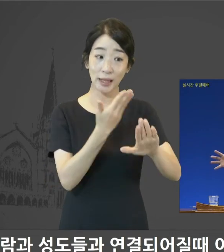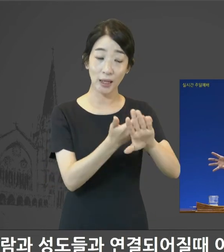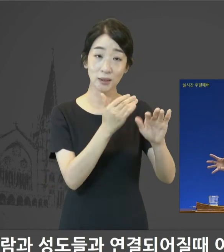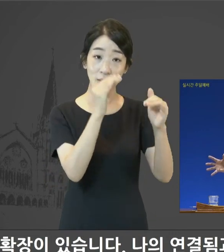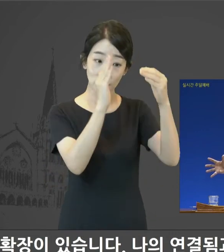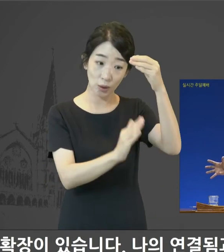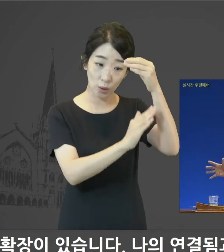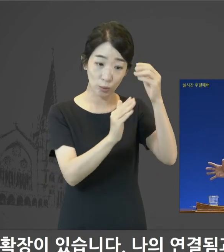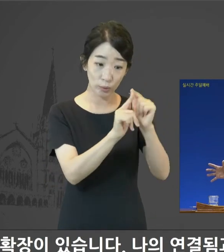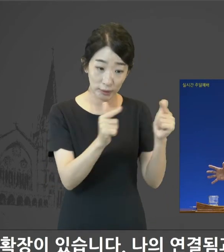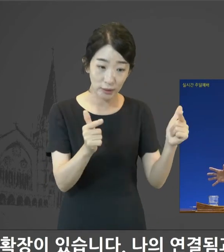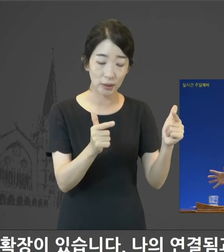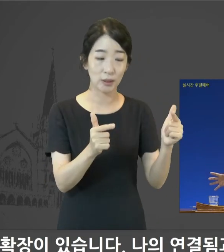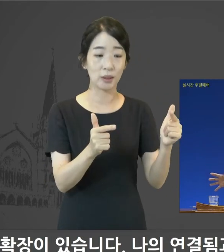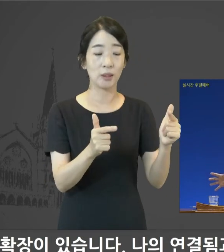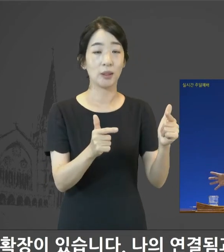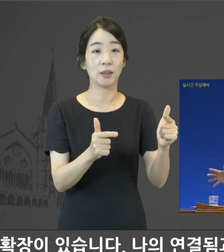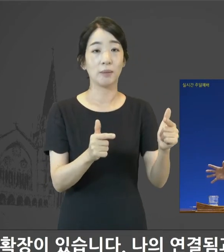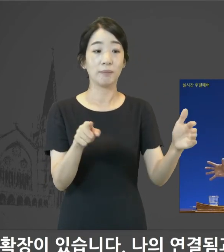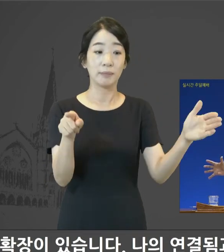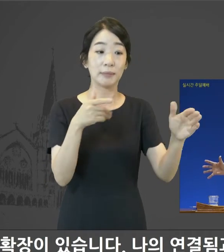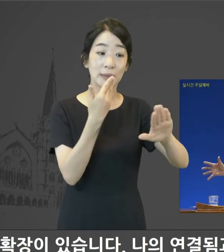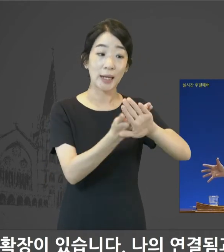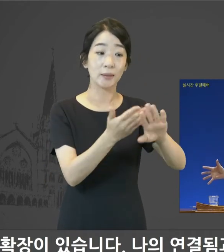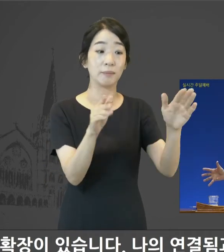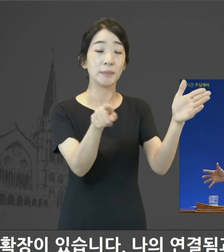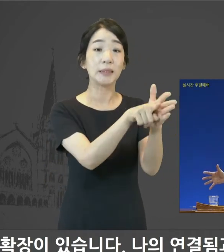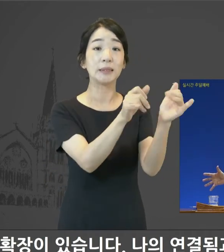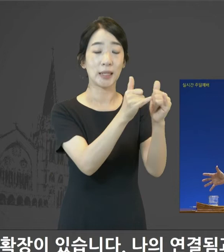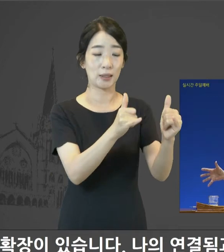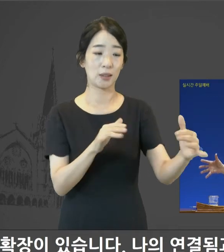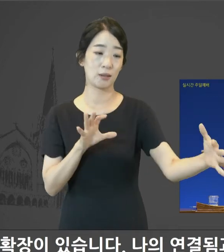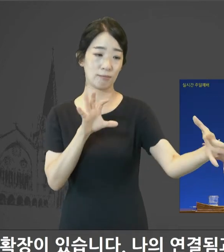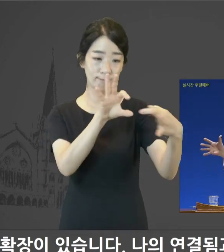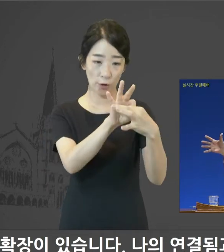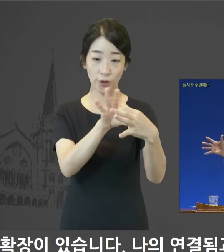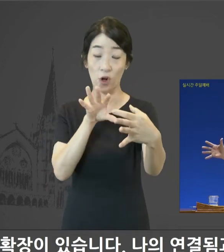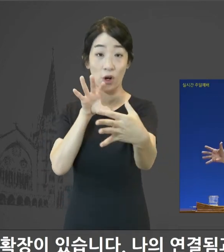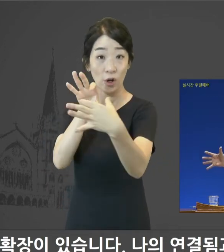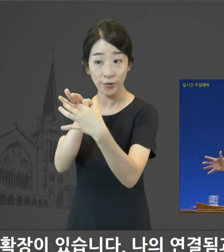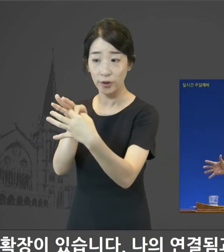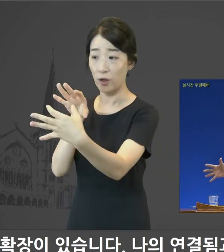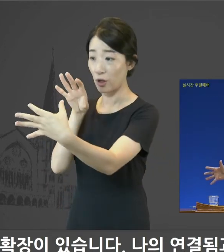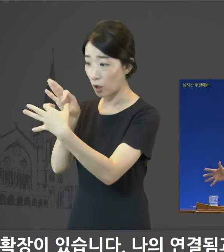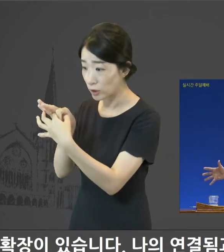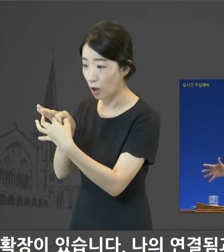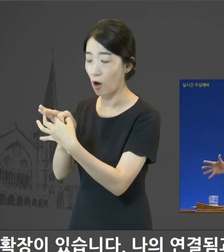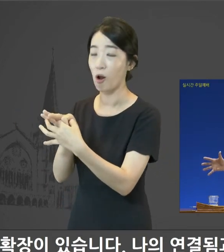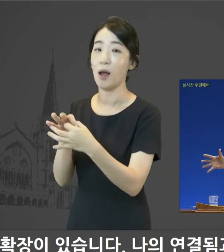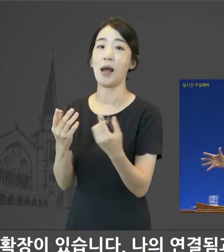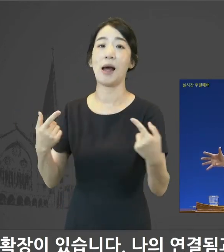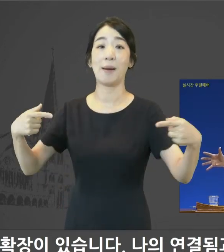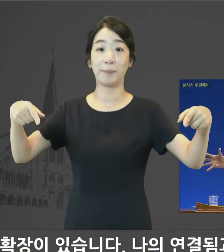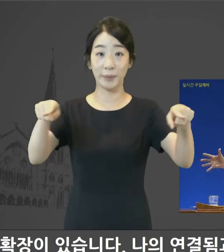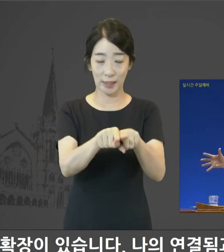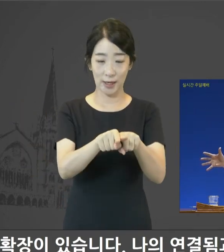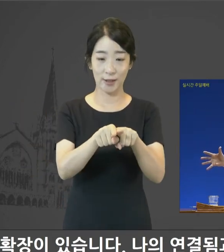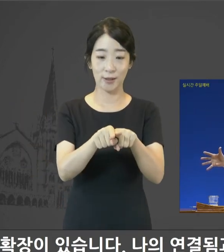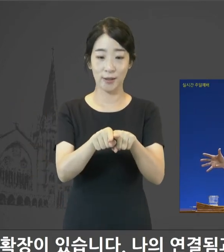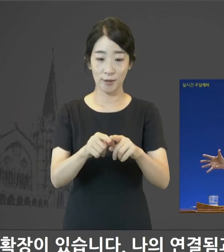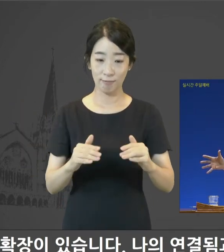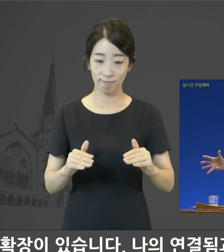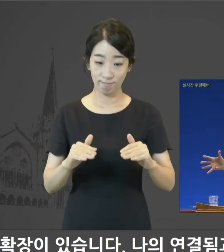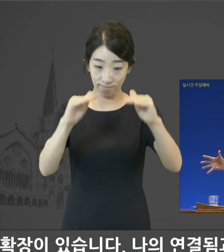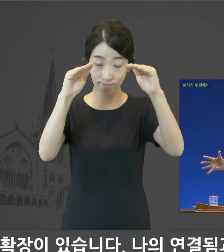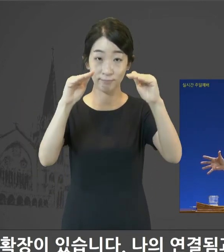잘 연결되어질 때, 그 연결되어짐을 통해서 같이 지어져 나갈 때, 더 견고한